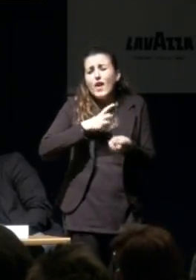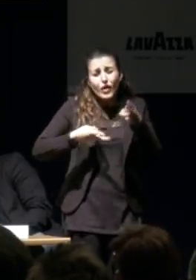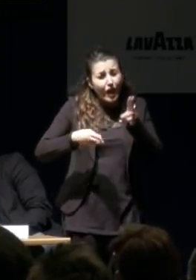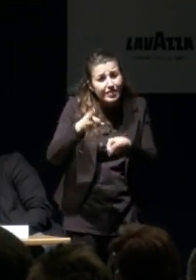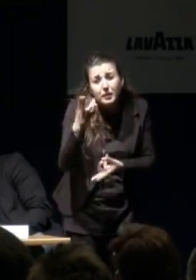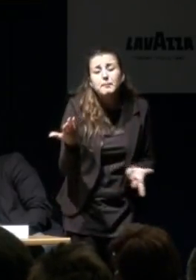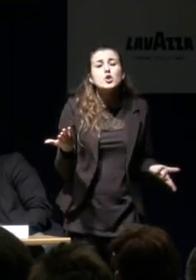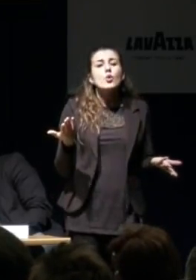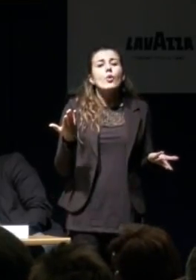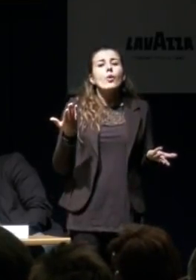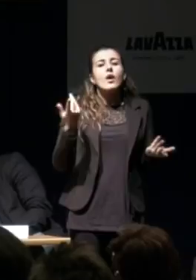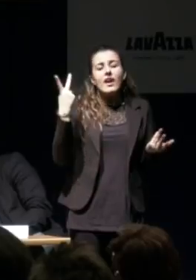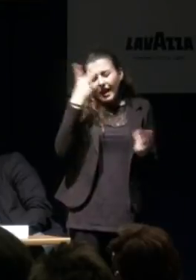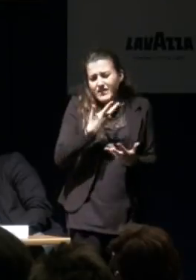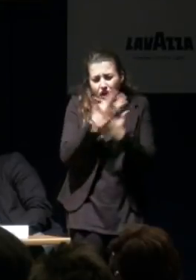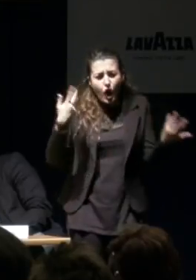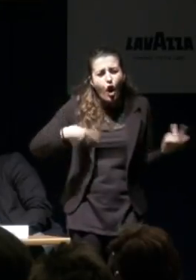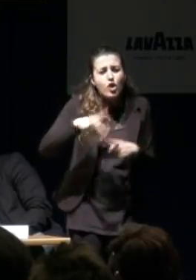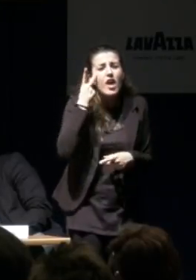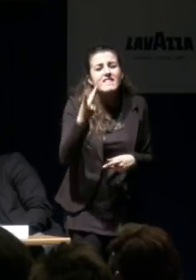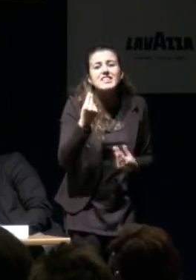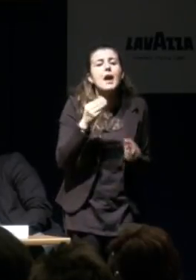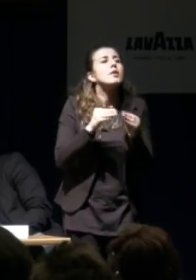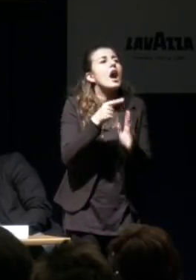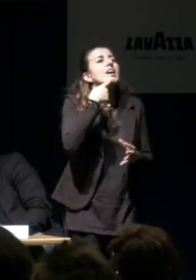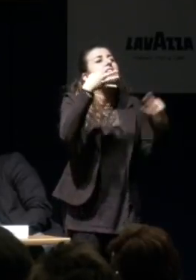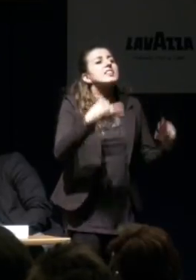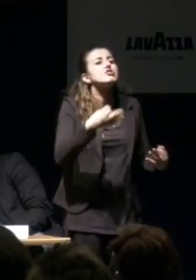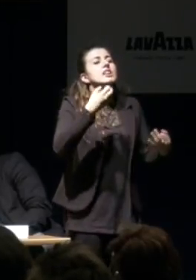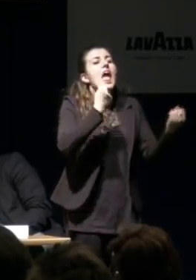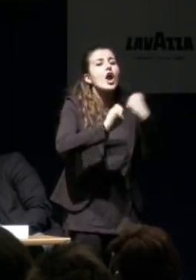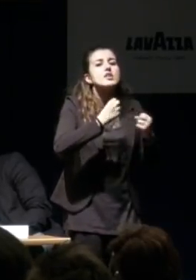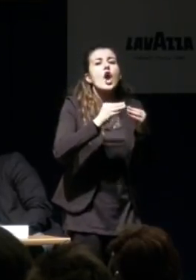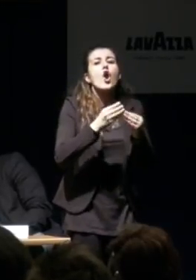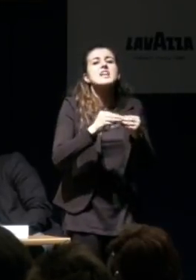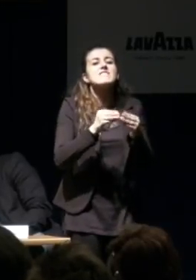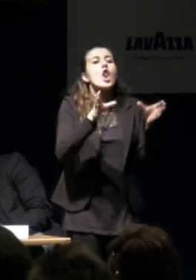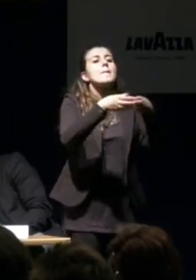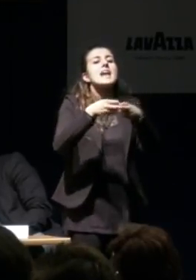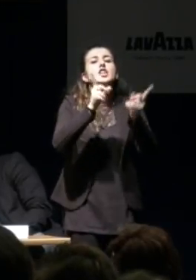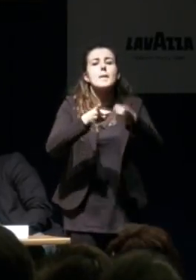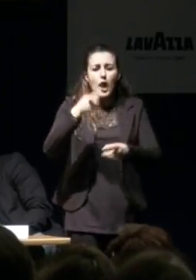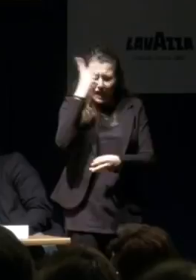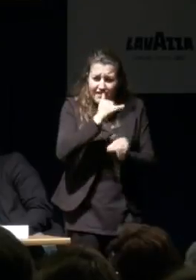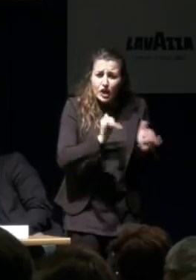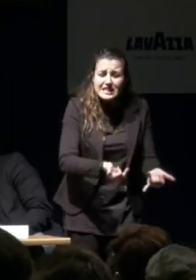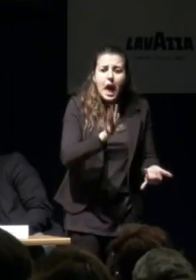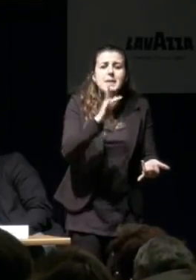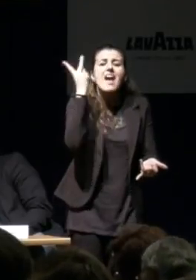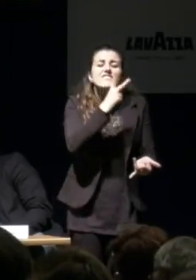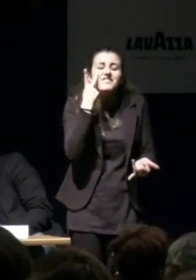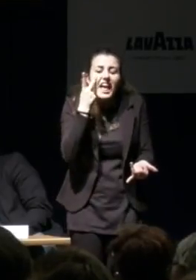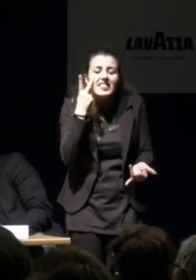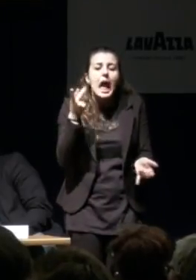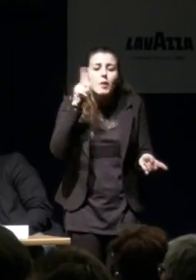ci certo vediamo cosa decide l'economia cosa fanno i padroni cosa fanno i partiti però vediamo dal punto